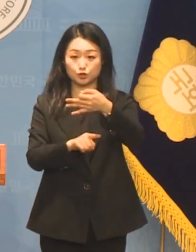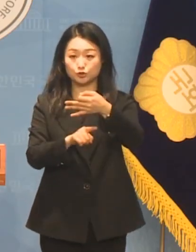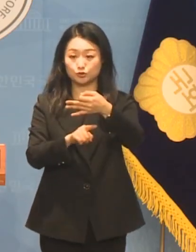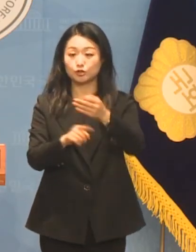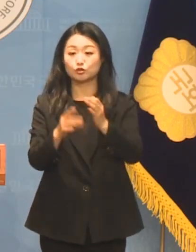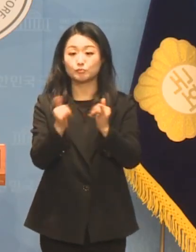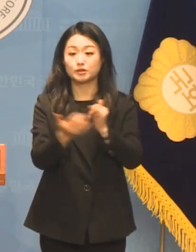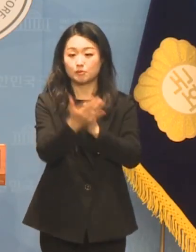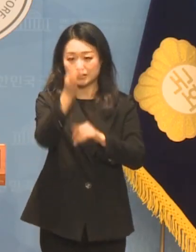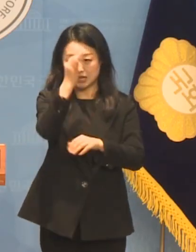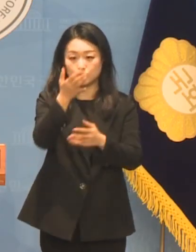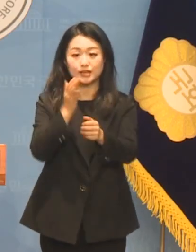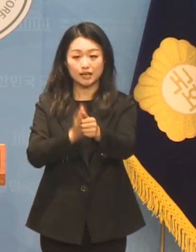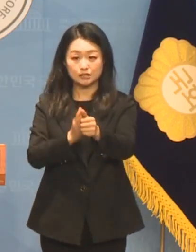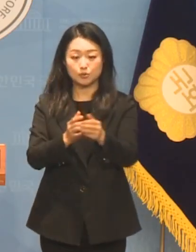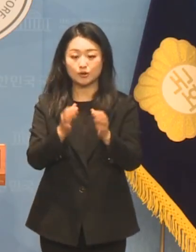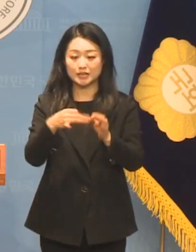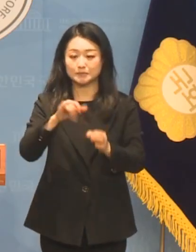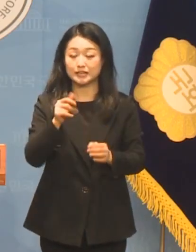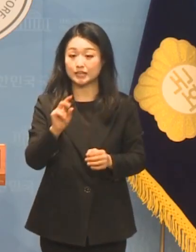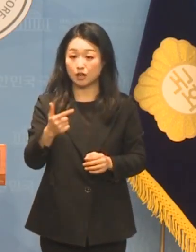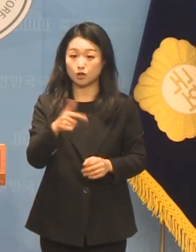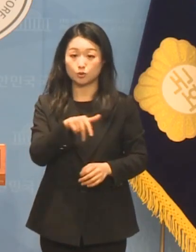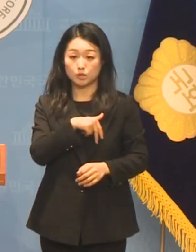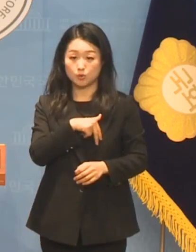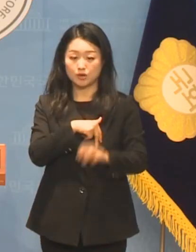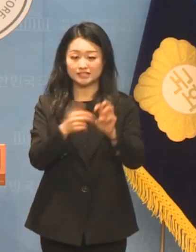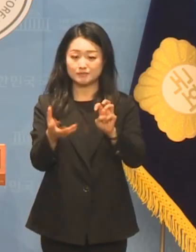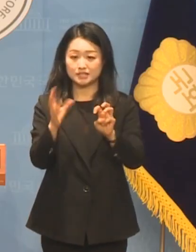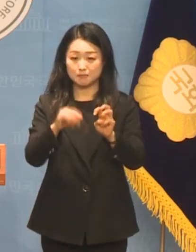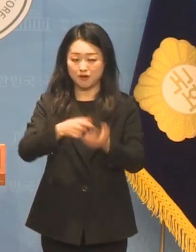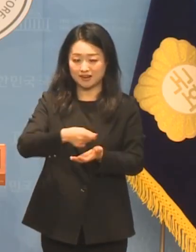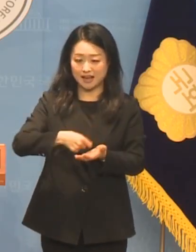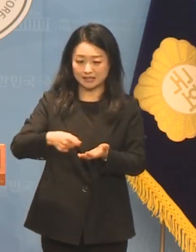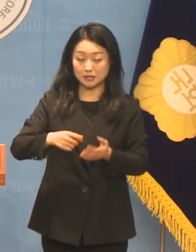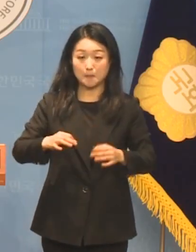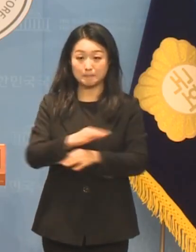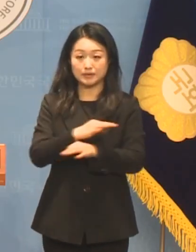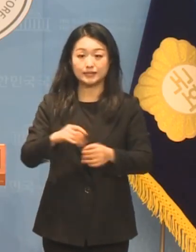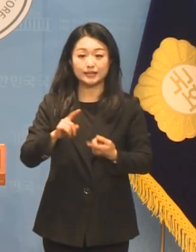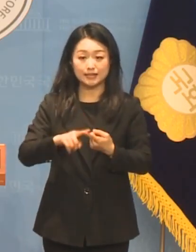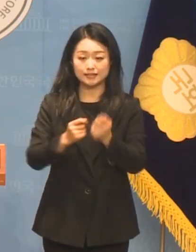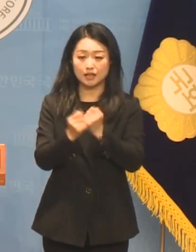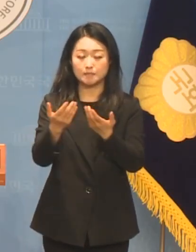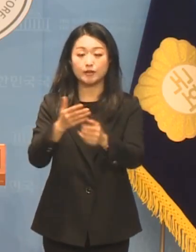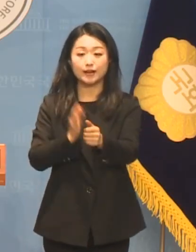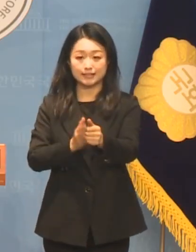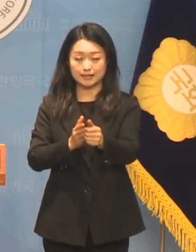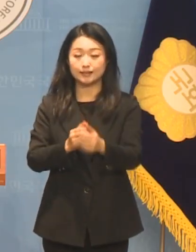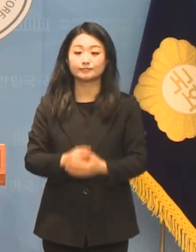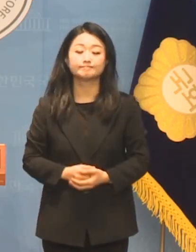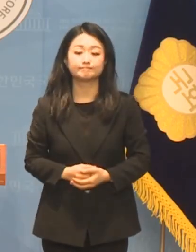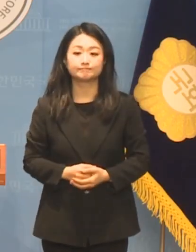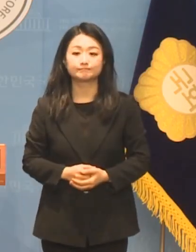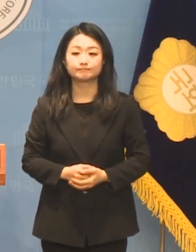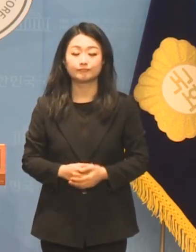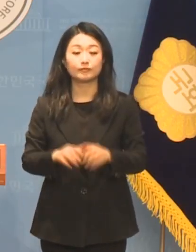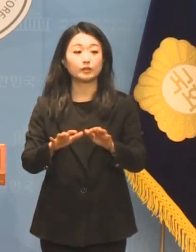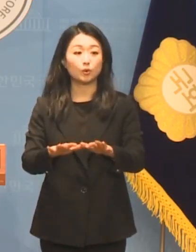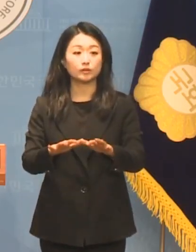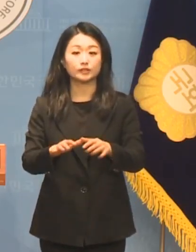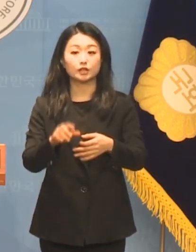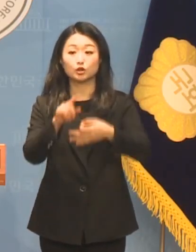국민들께 사죄하고 김기현 의원은 30억 각서 비리 의혹 해명하라. 저는